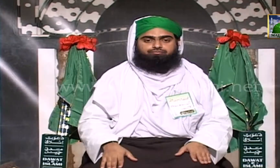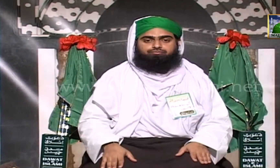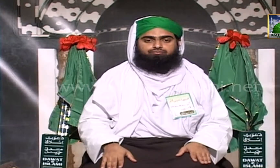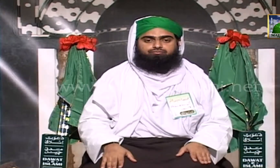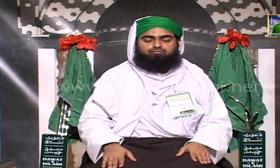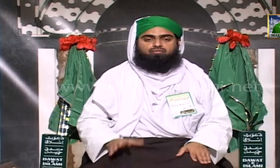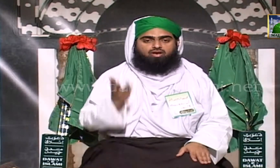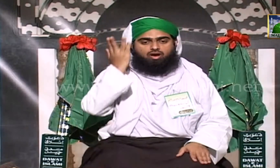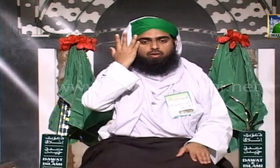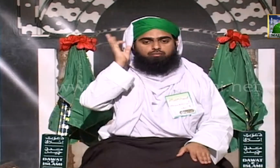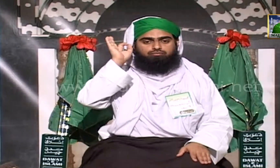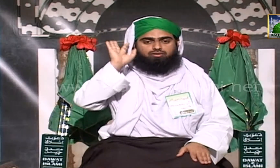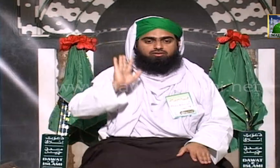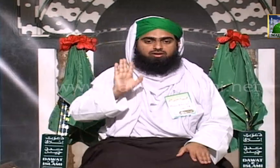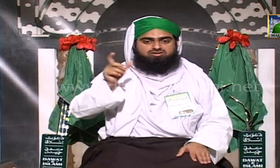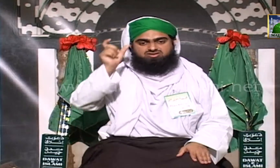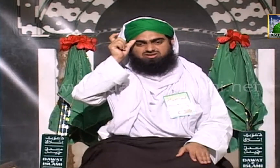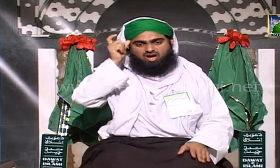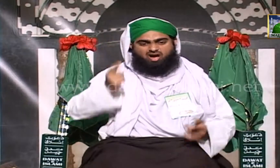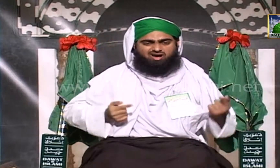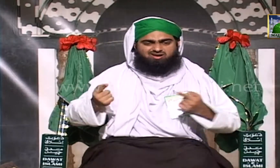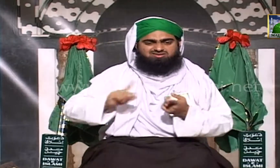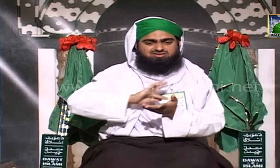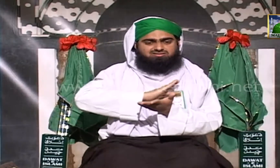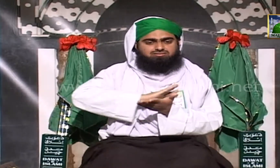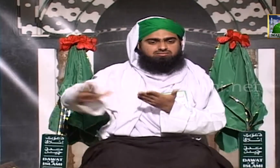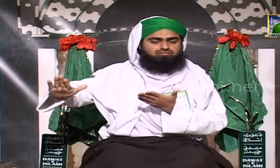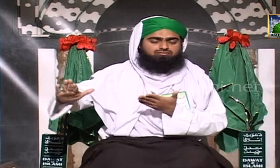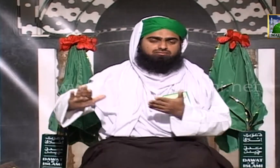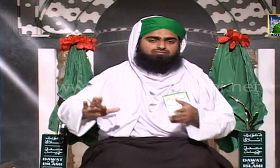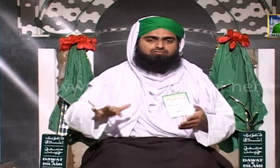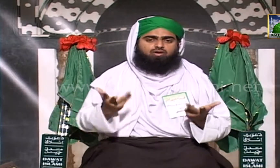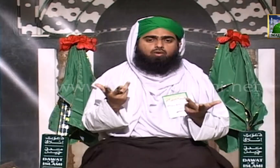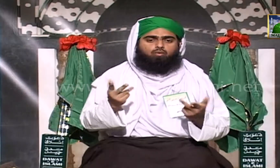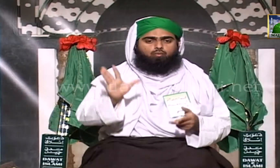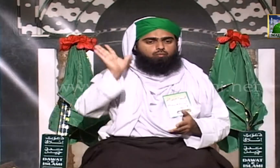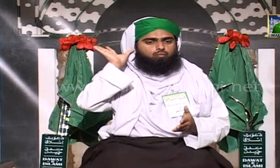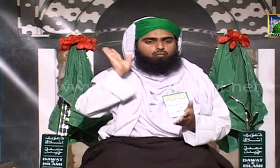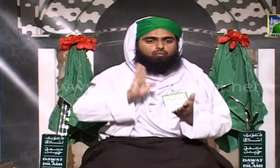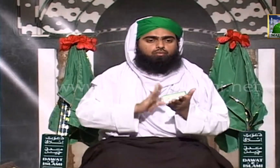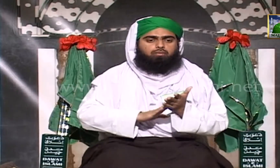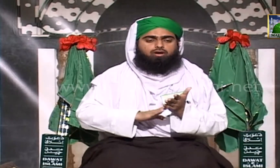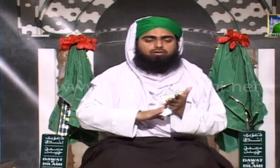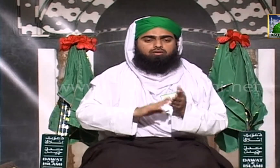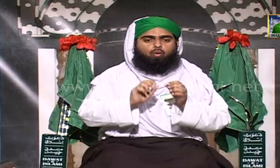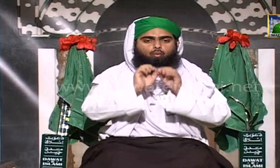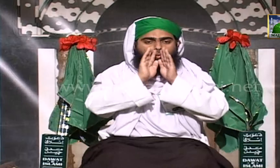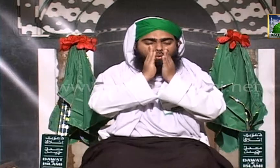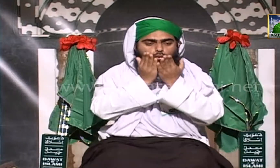امید ہے شیطان کا وسوسہ جڑ سے کٹ گیا ہوگا، کیونکہ مسلمان کا پاک قرآن پر